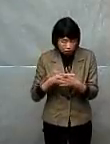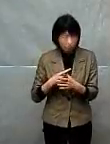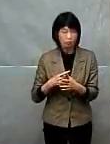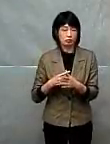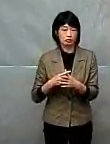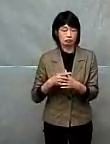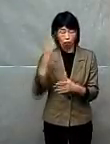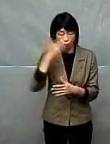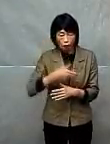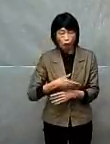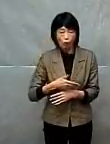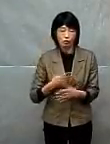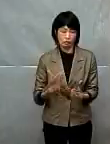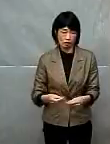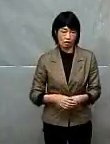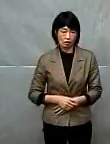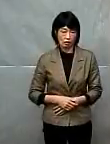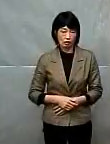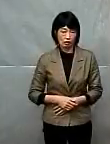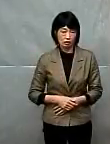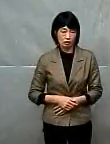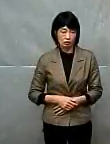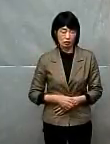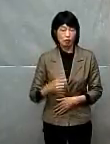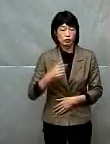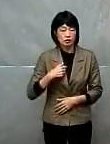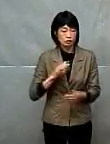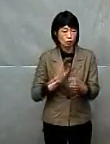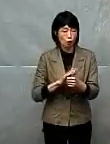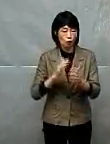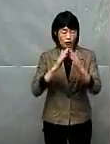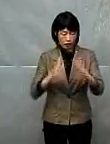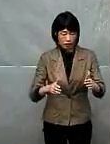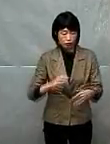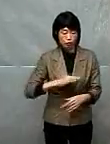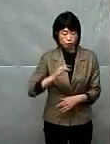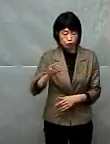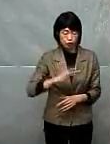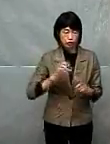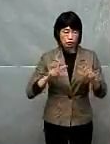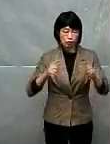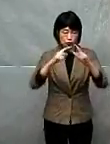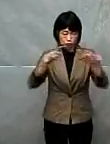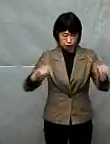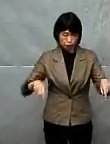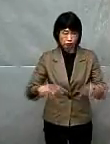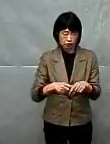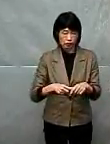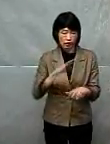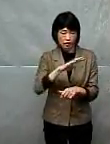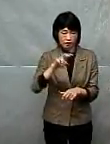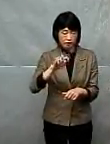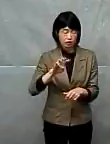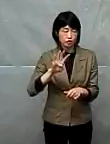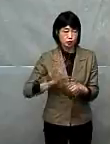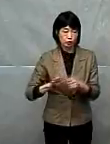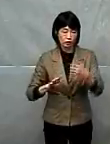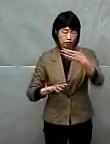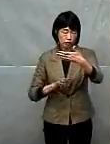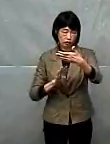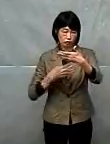お私の後援会の収支報告書に平成24年9月4